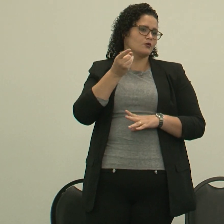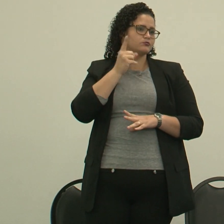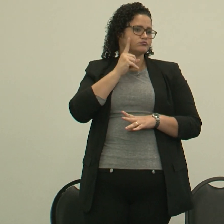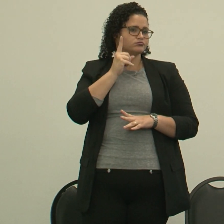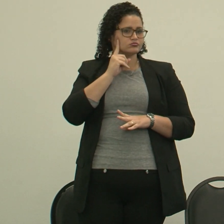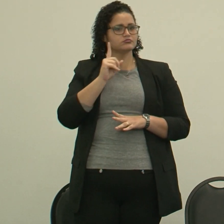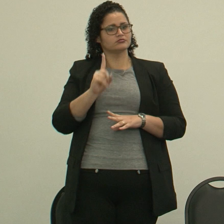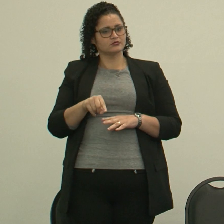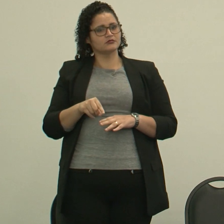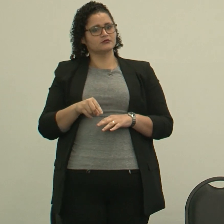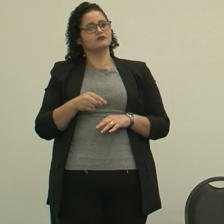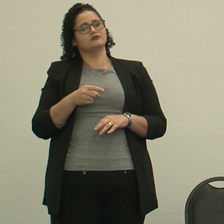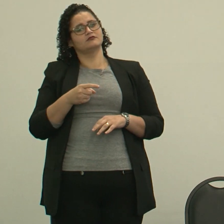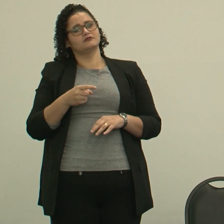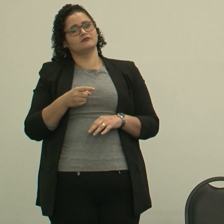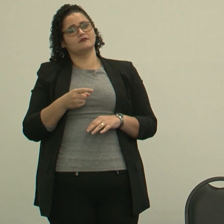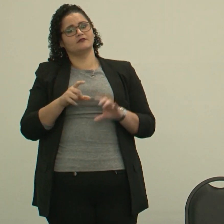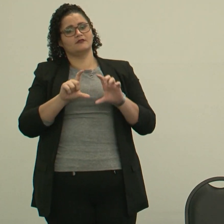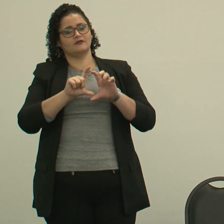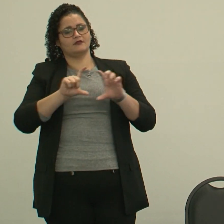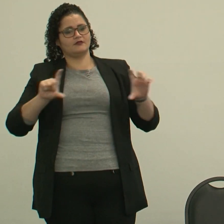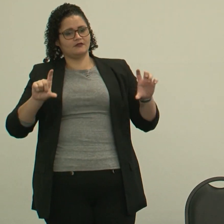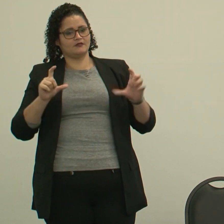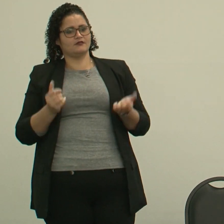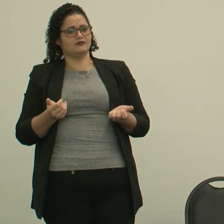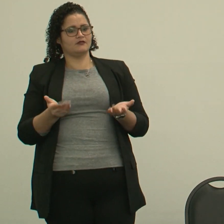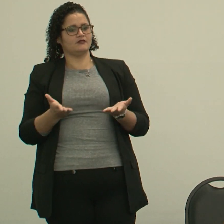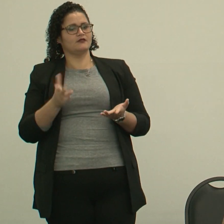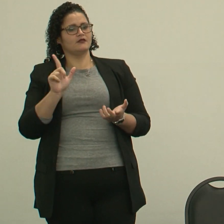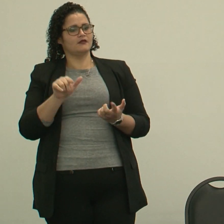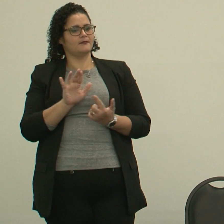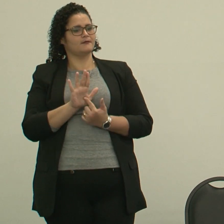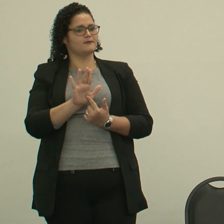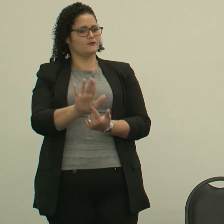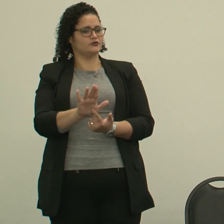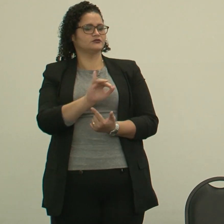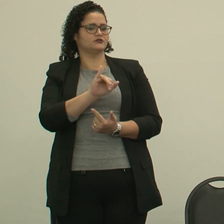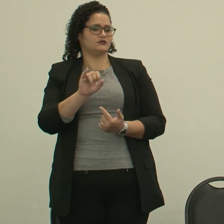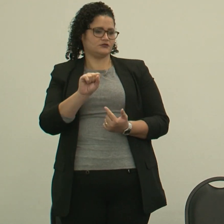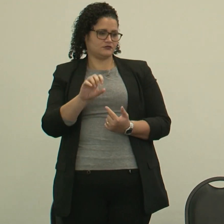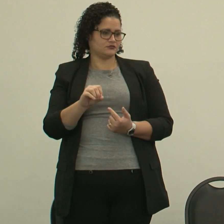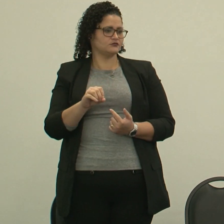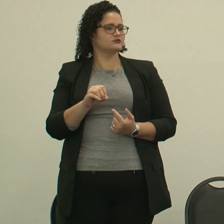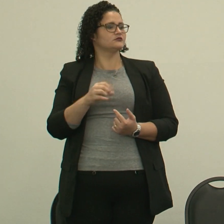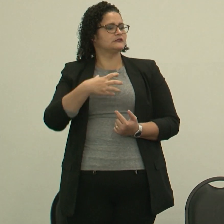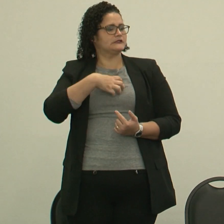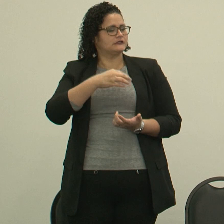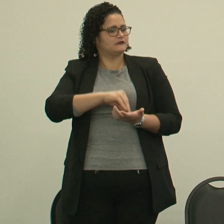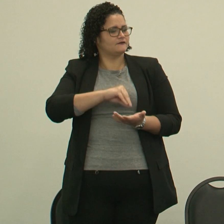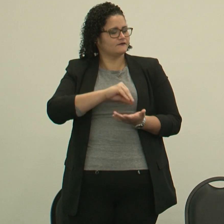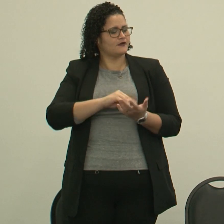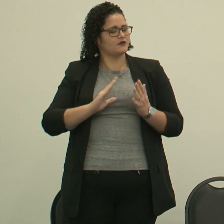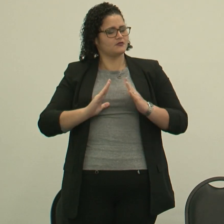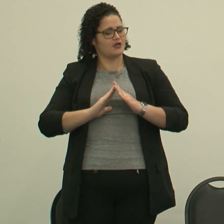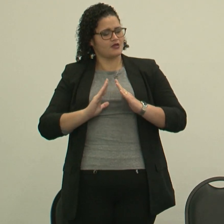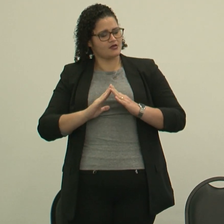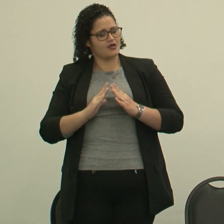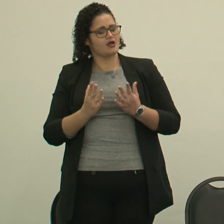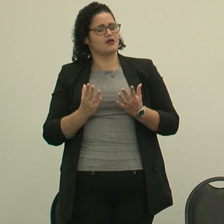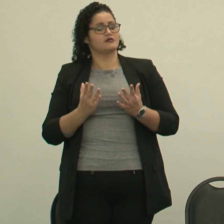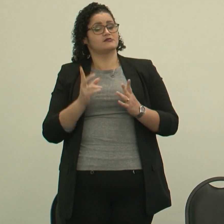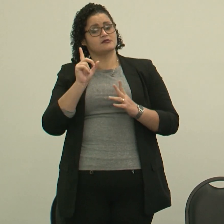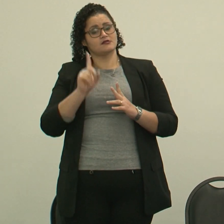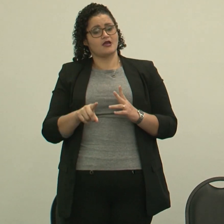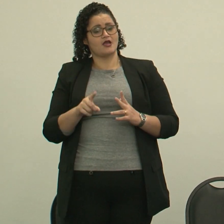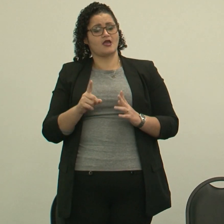Eu acho exatamente isso, porque essa tirinha propicia a gente mostrar exatamente o cotidiano, aquilo que ele sente falta em casa, aquilo que para ele